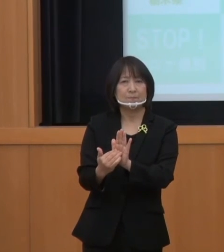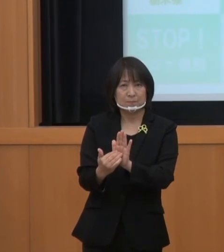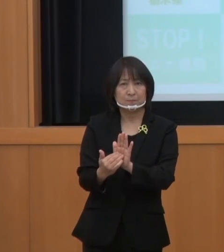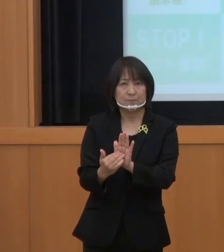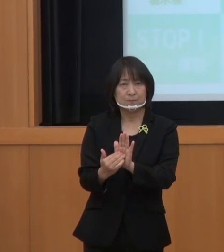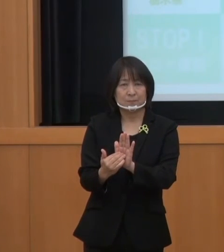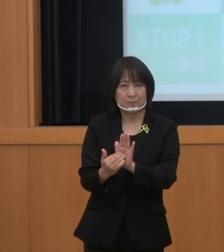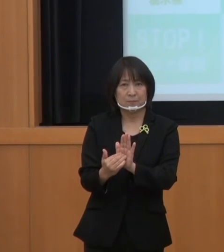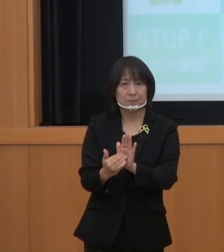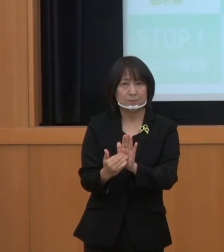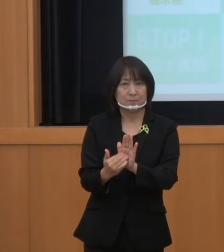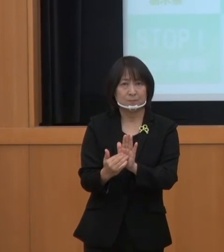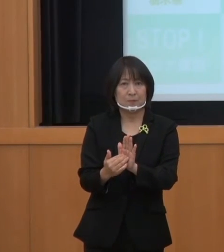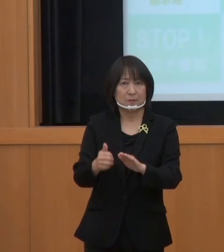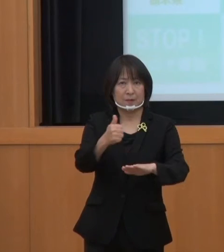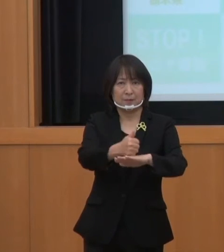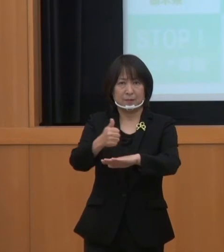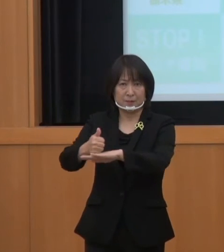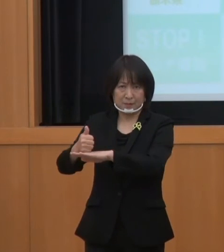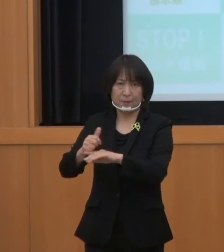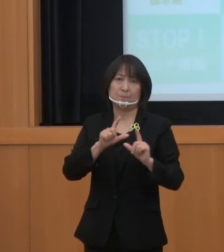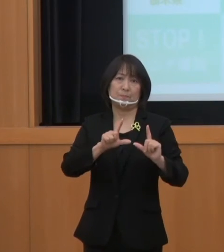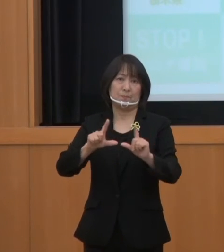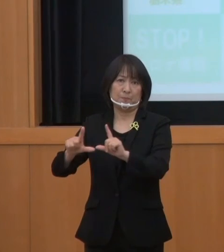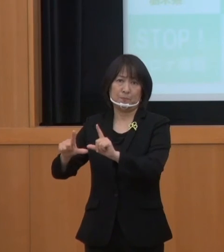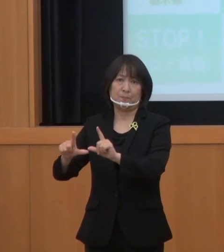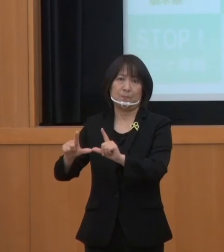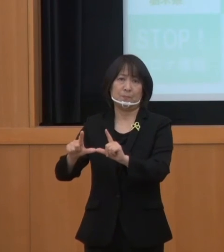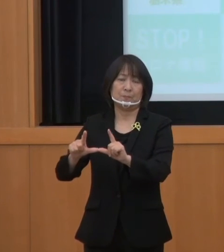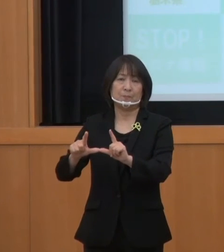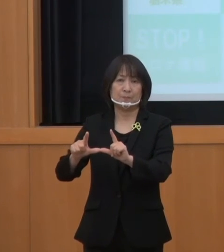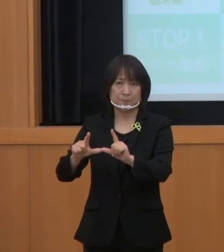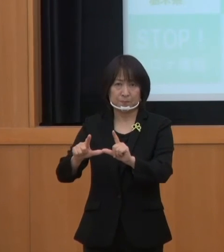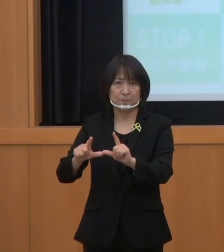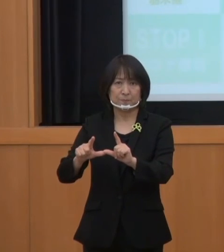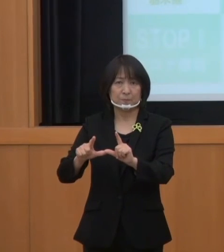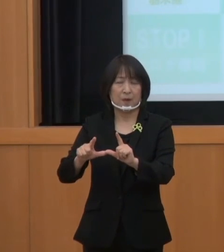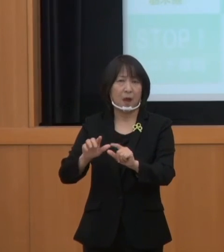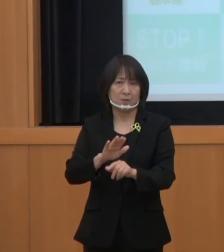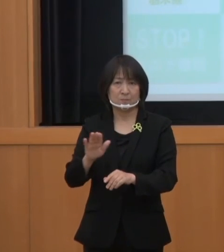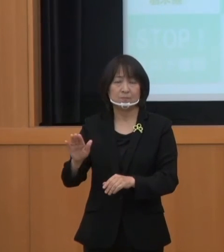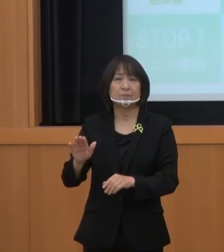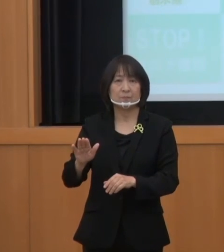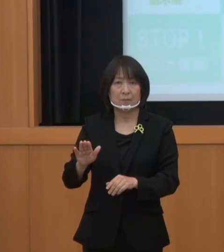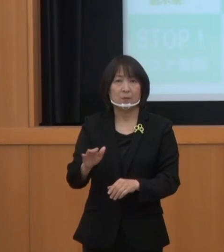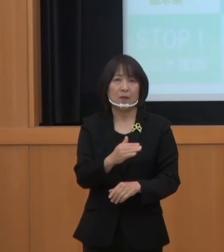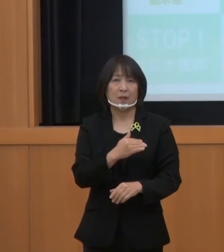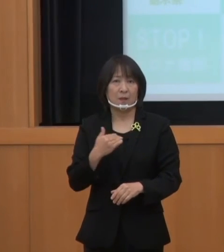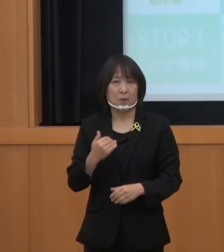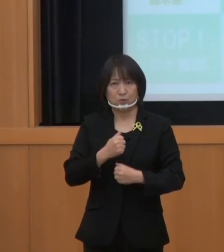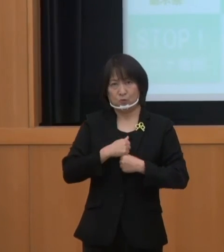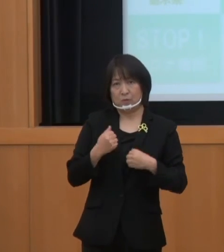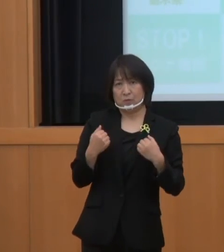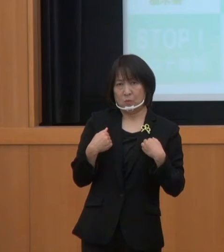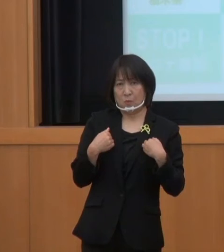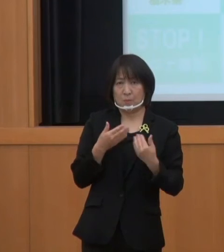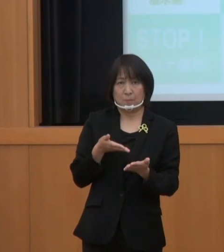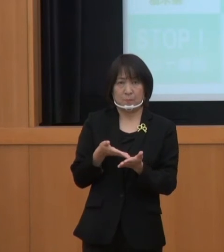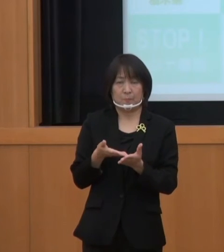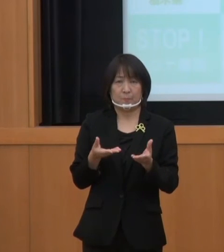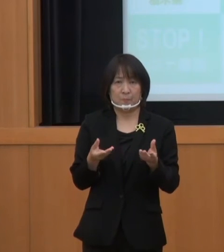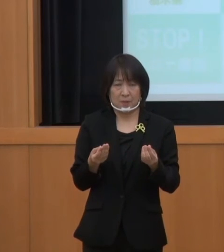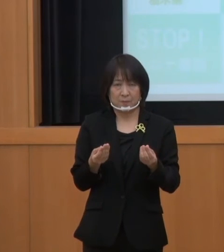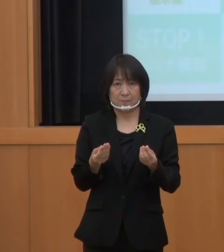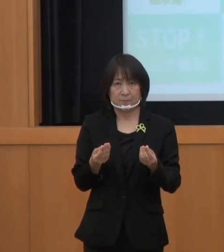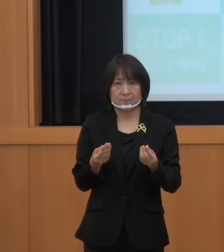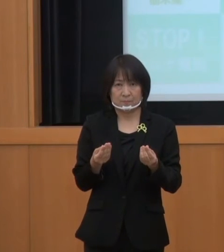各知事から発せられておりますし、我々も注意しろということは申し上げてますけれども、そういう中で迎えるゴ